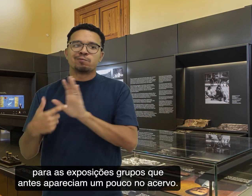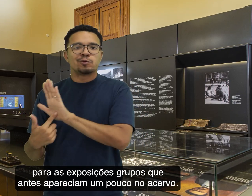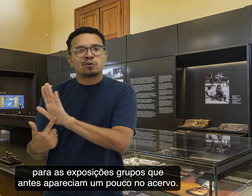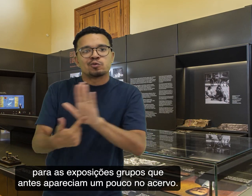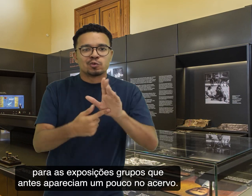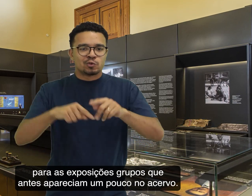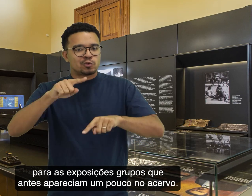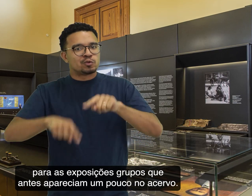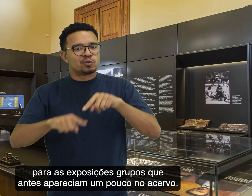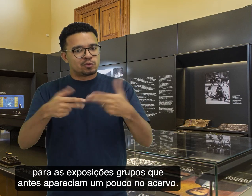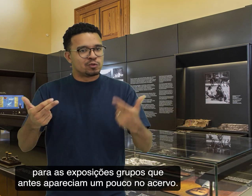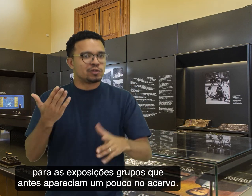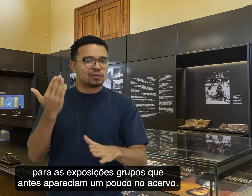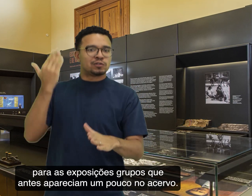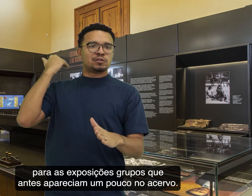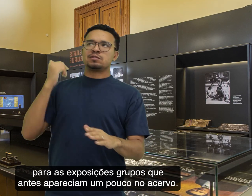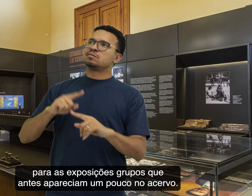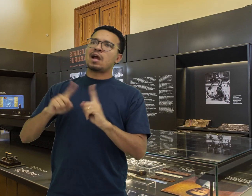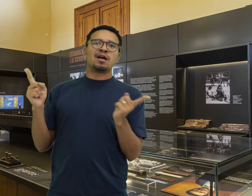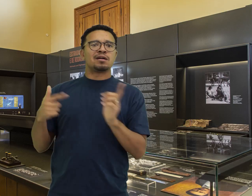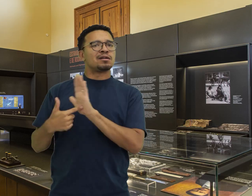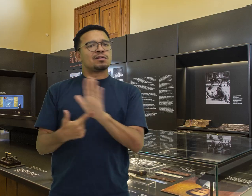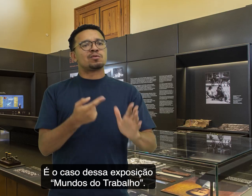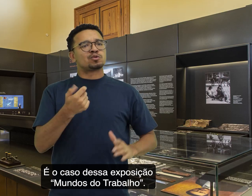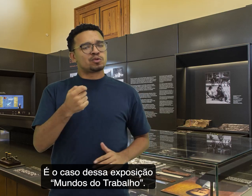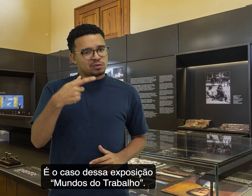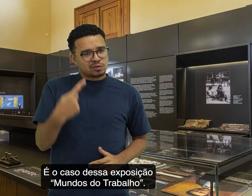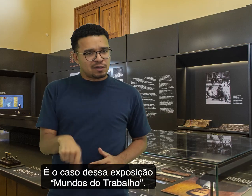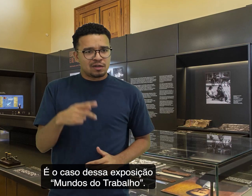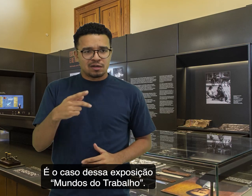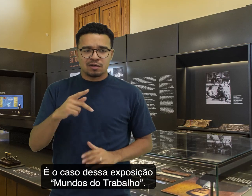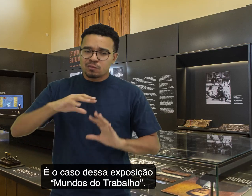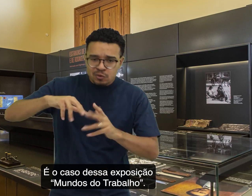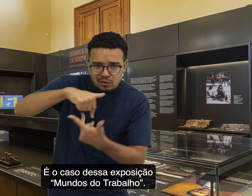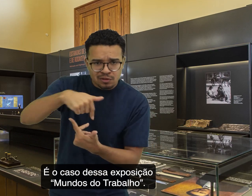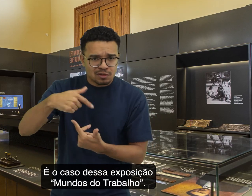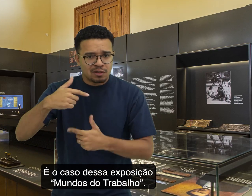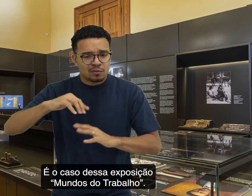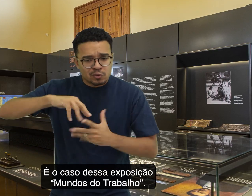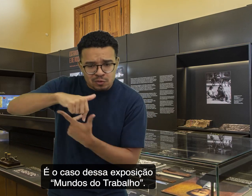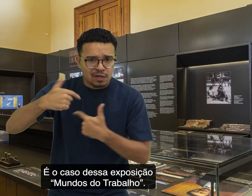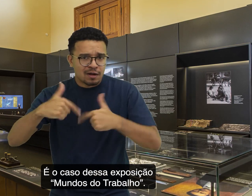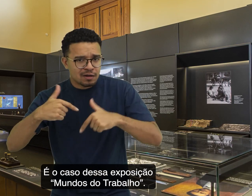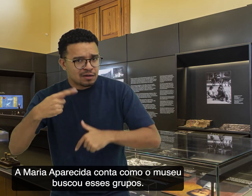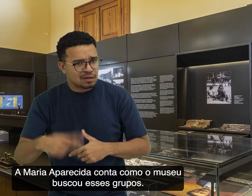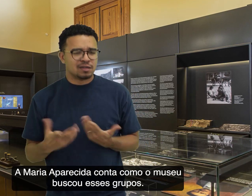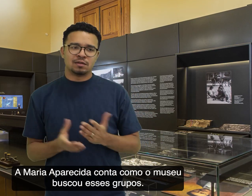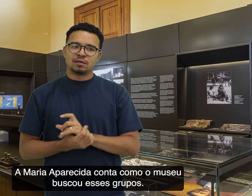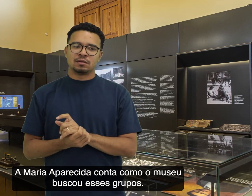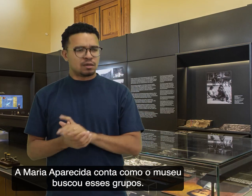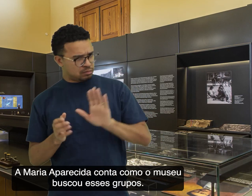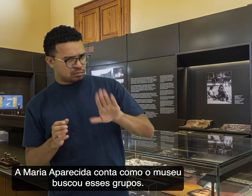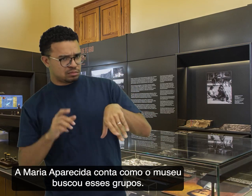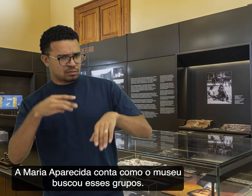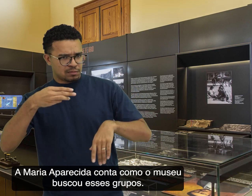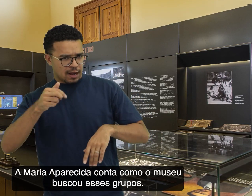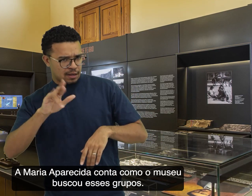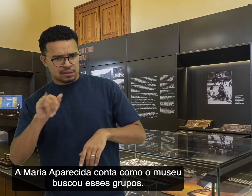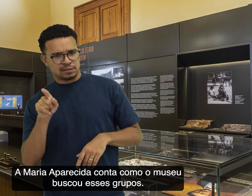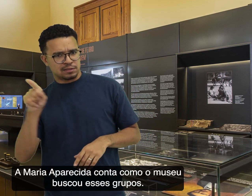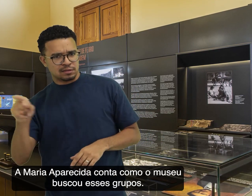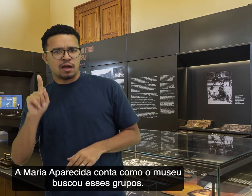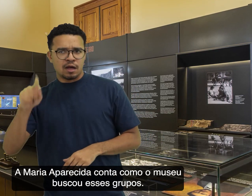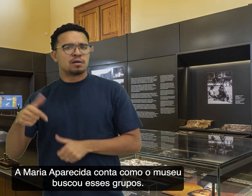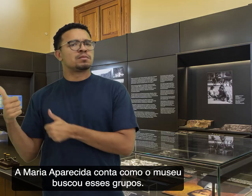para as exposições grupos que antes apareciam pouco no acervo. É o caso dessa exposição Mundos do Trabalho. A Maria Aparecida